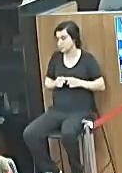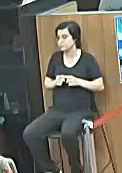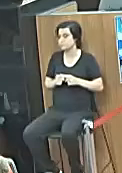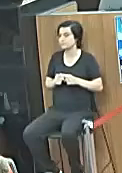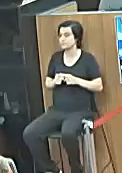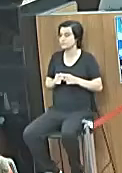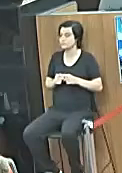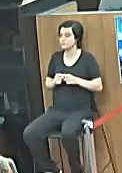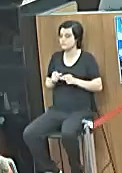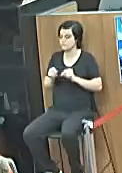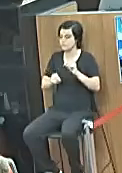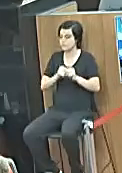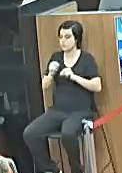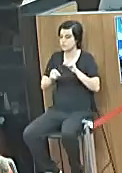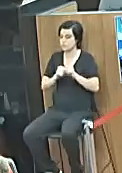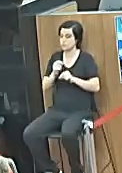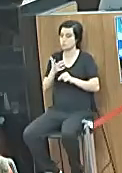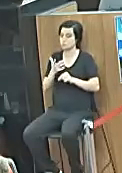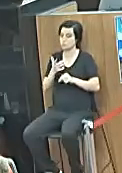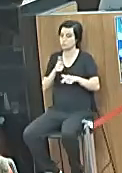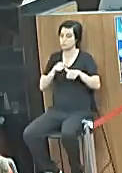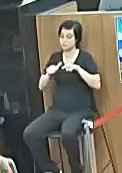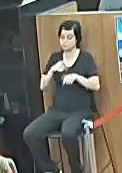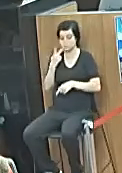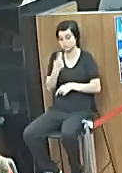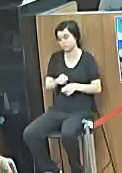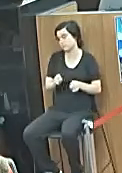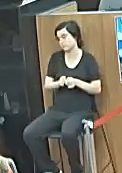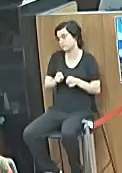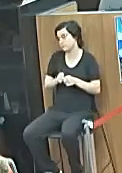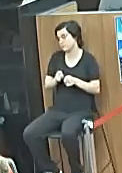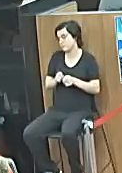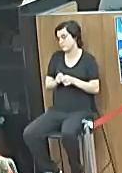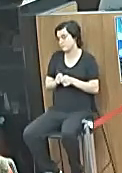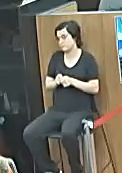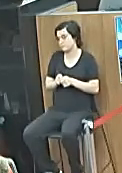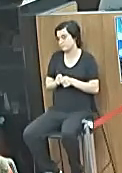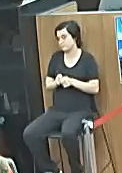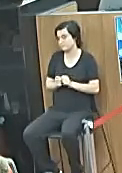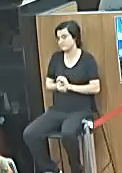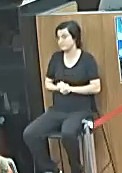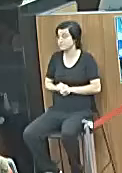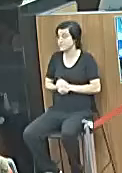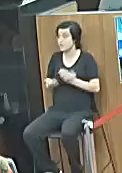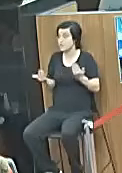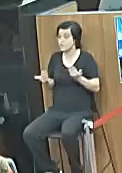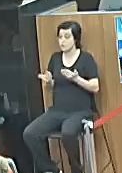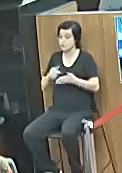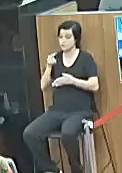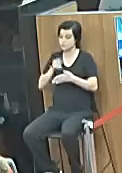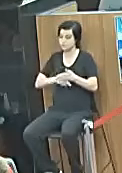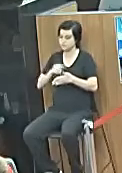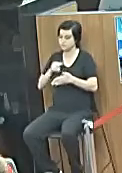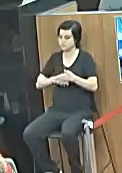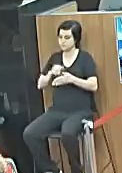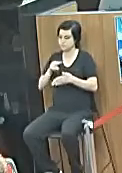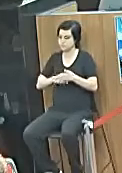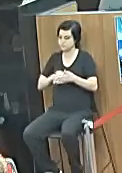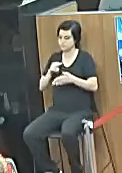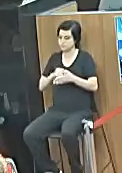e esse trabalho que eles realizam agora gostaria de fazer a leitura